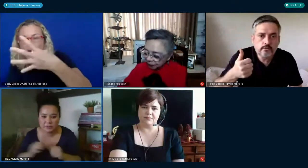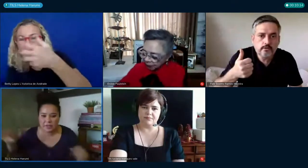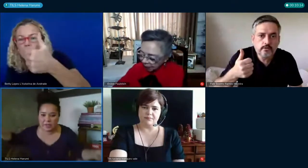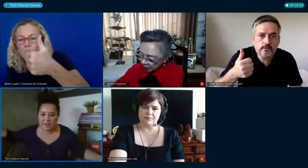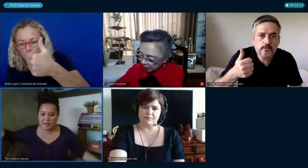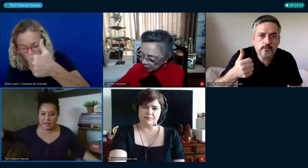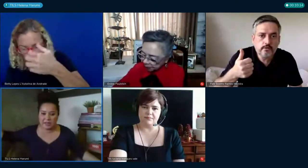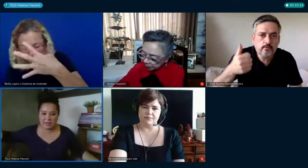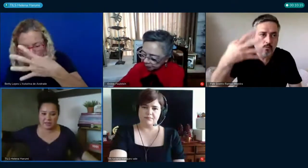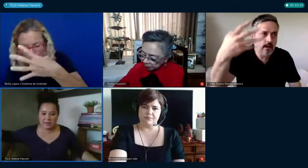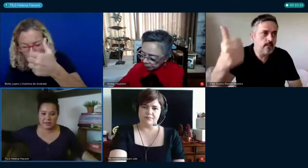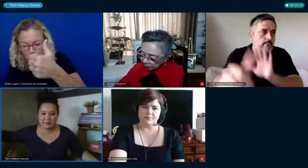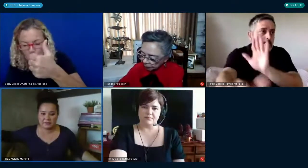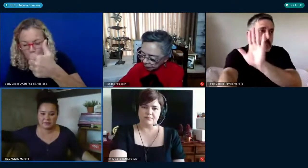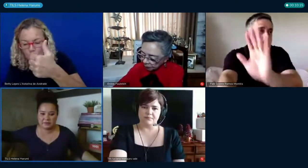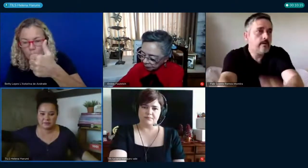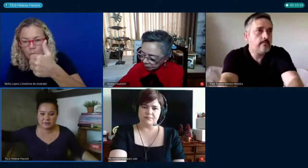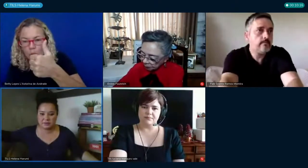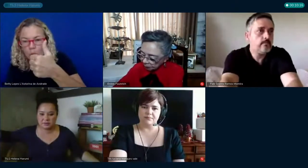41.